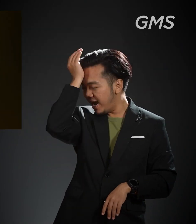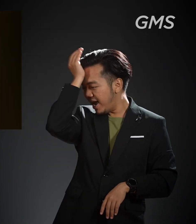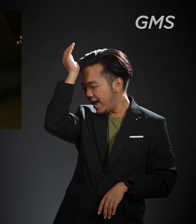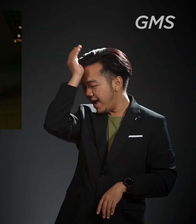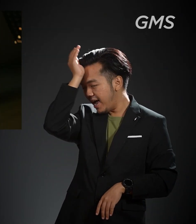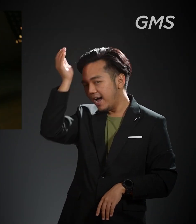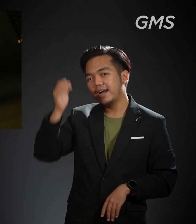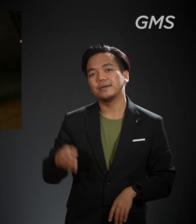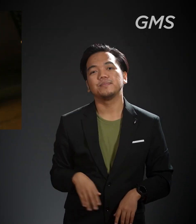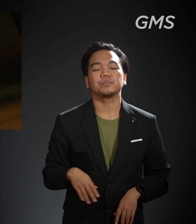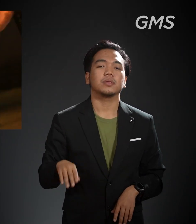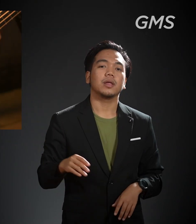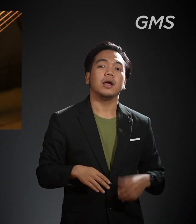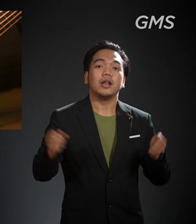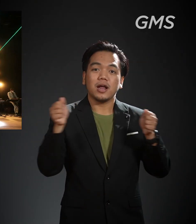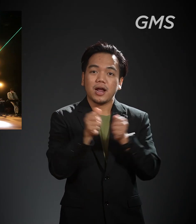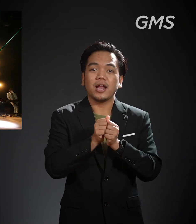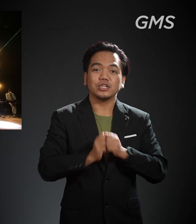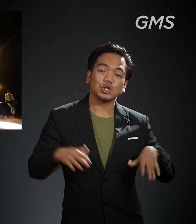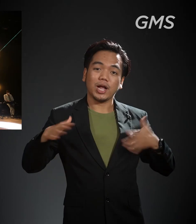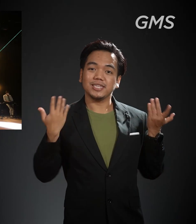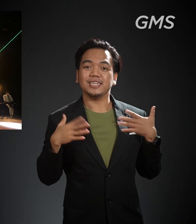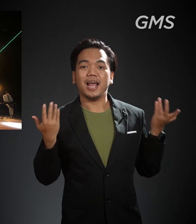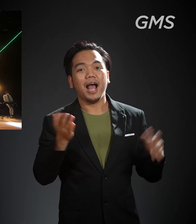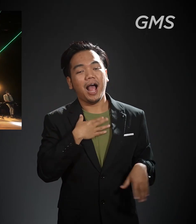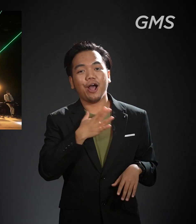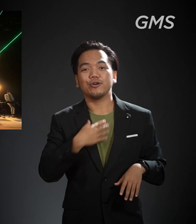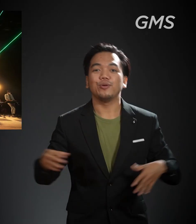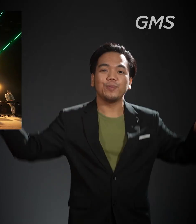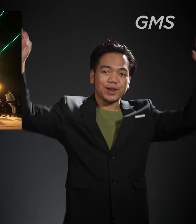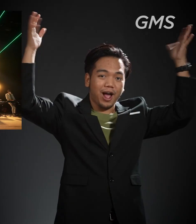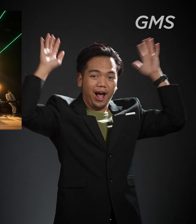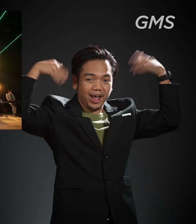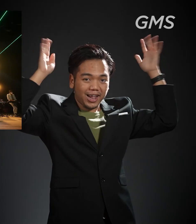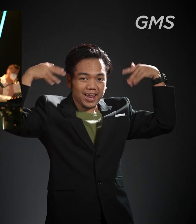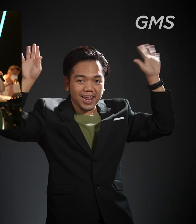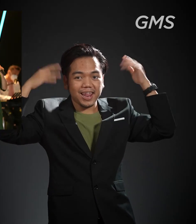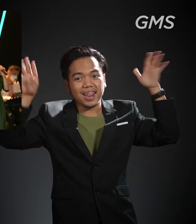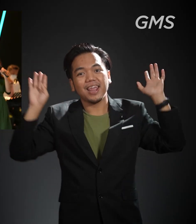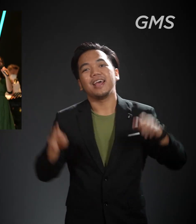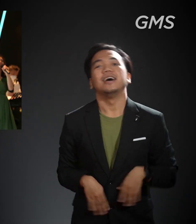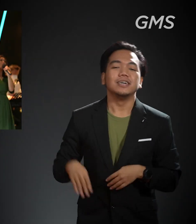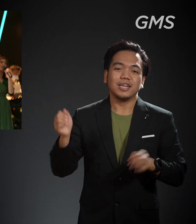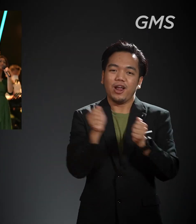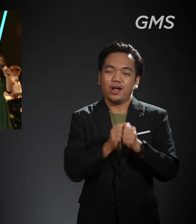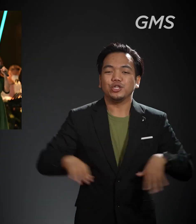Raja. Dengan sukacita ku kan menari,